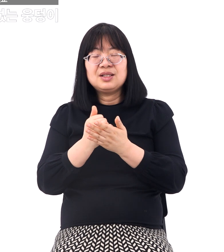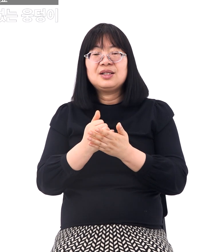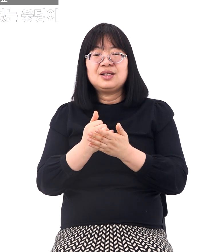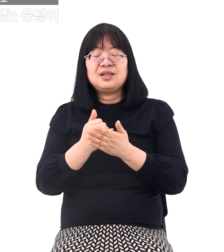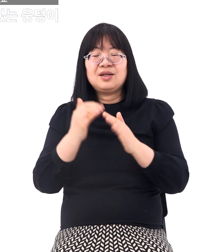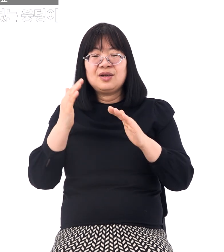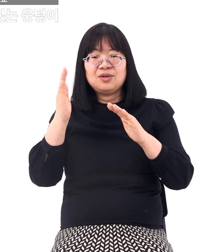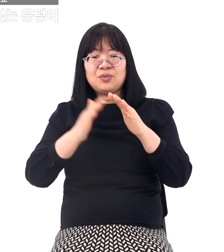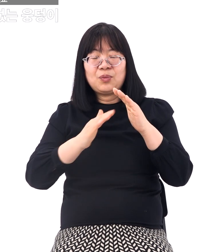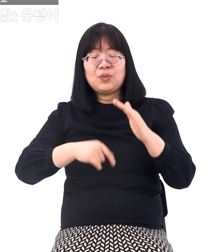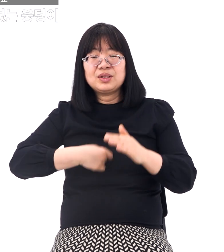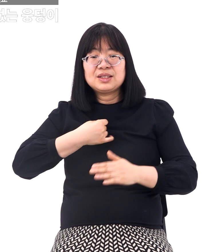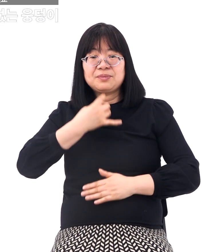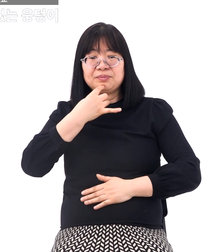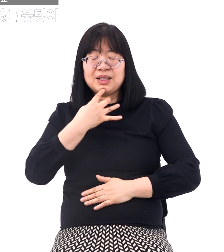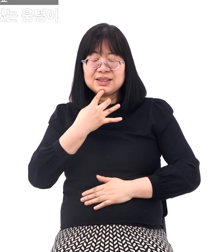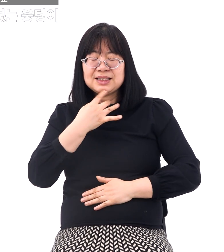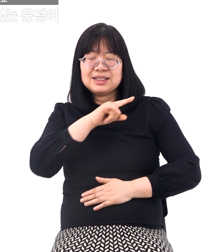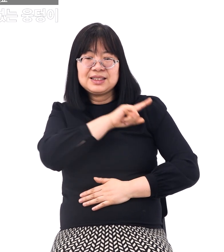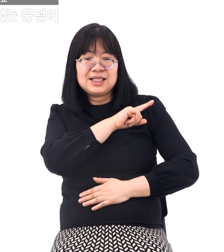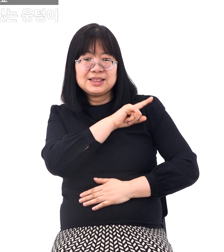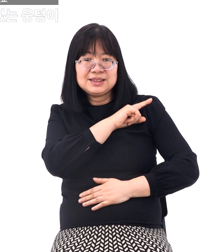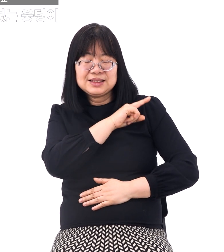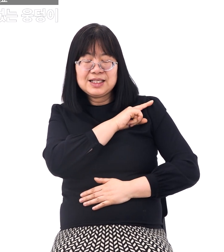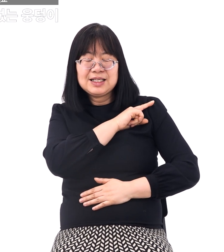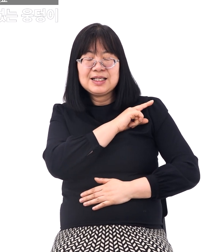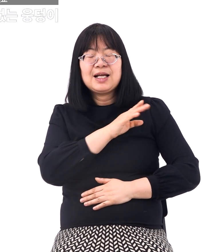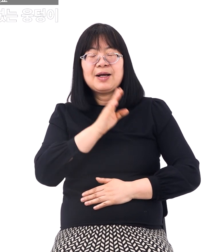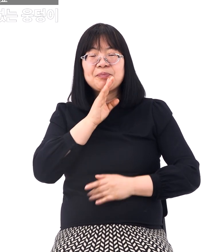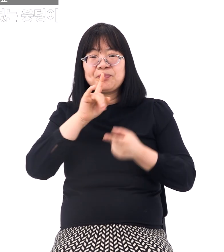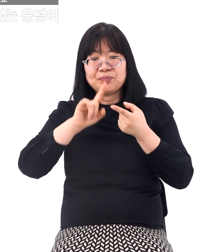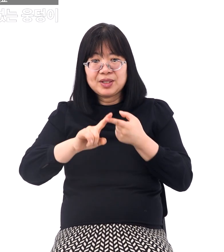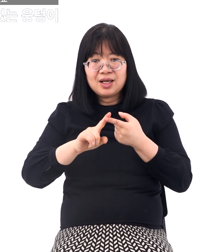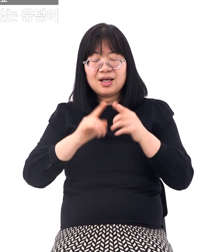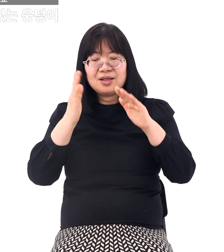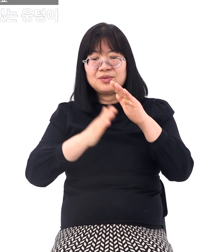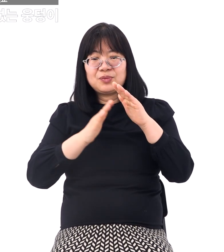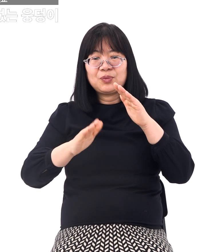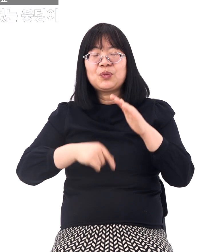공의만이 가장 옳은 합당한